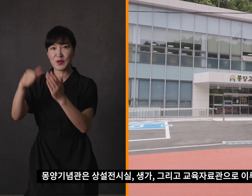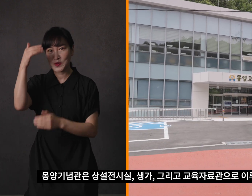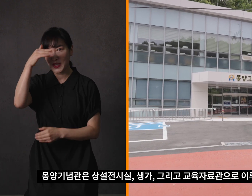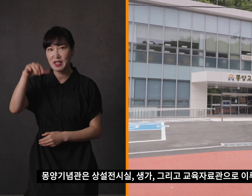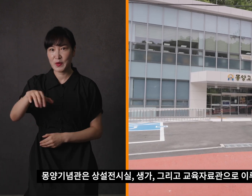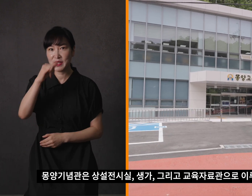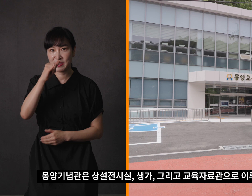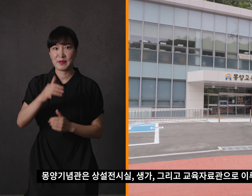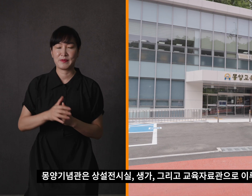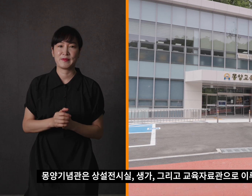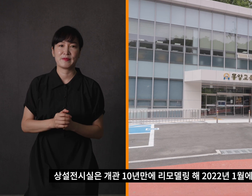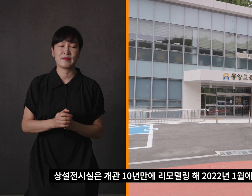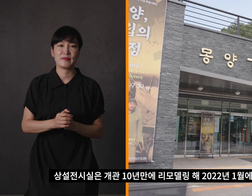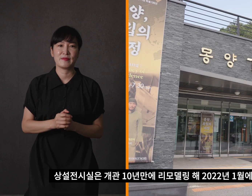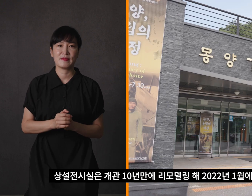교육자료관으로 이루어져 있습니다.